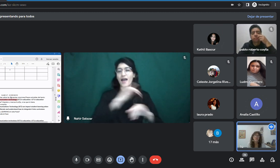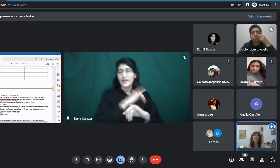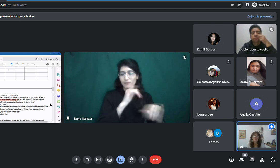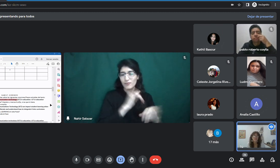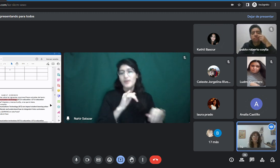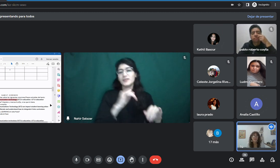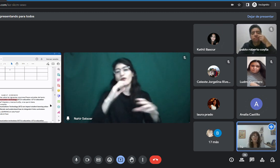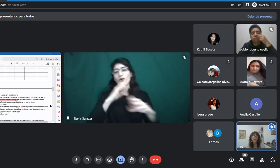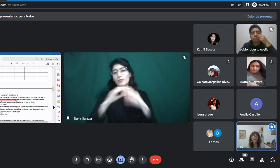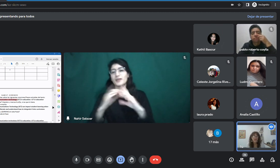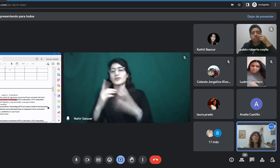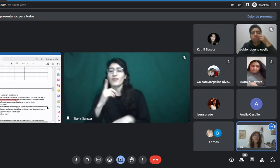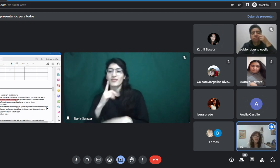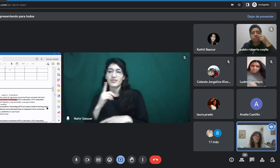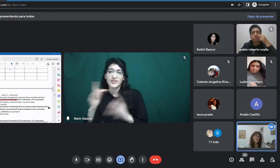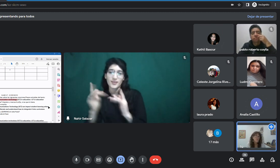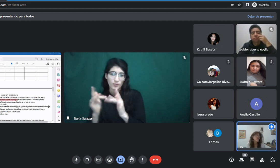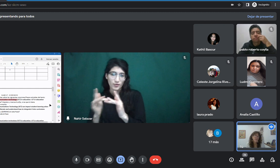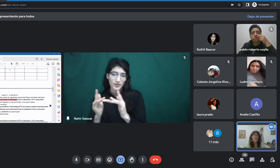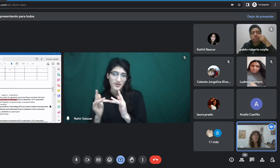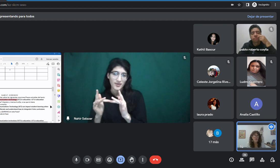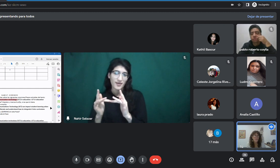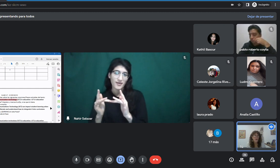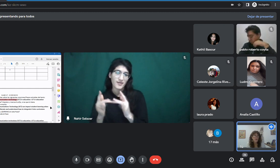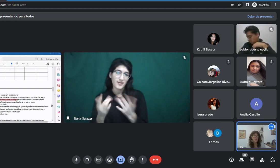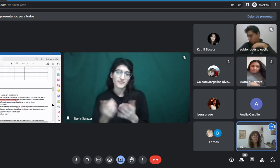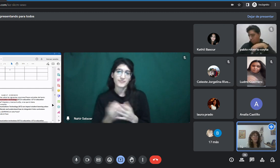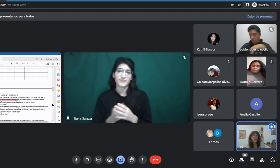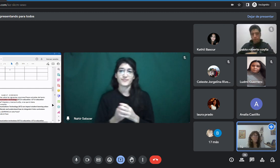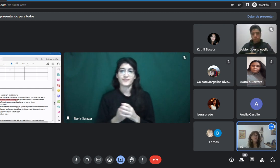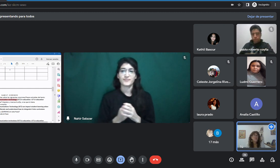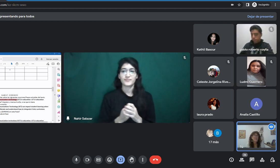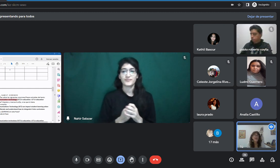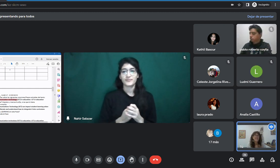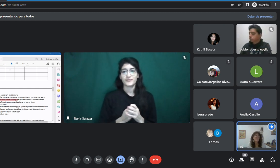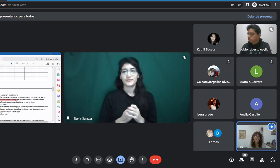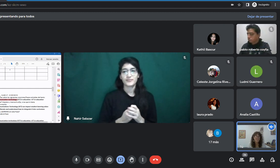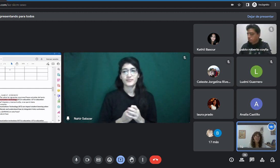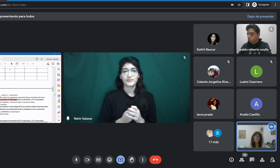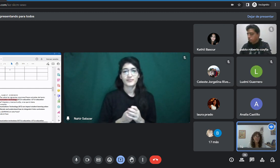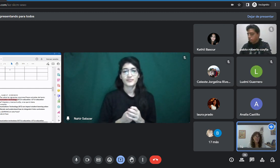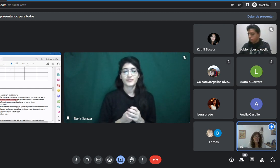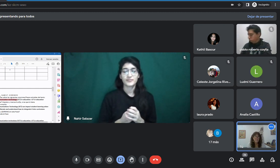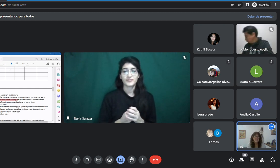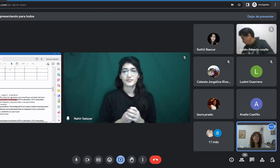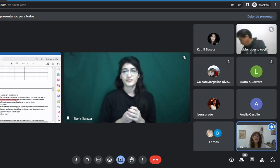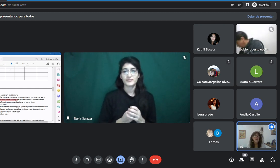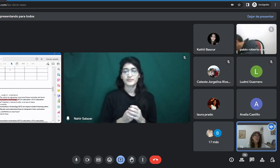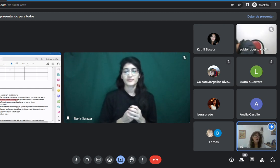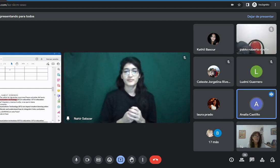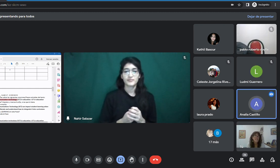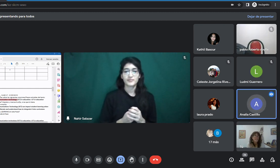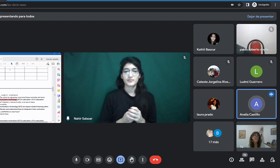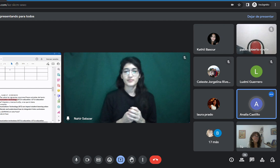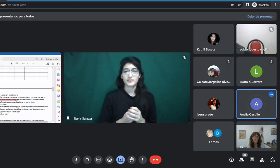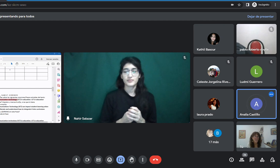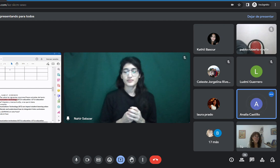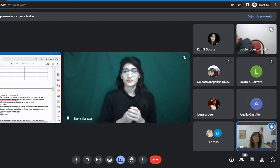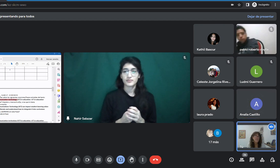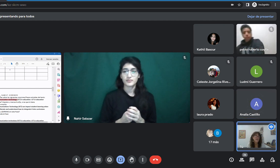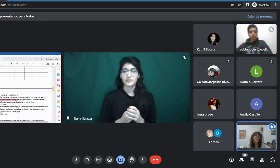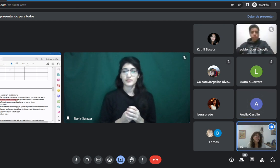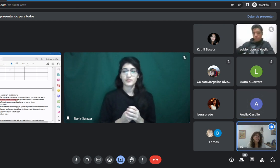comunicación e información. ¿Qué es lo mismo? Sí, es lo mismo, ¿sí? Pero ya está hecha esa frase. Ya hay algo estandarizado, ya